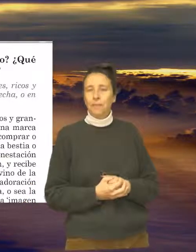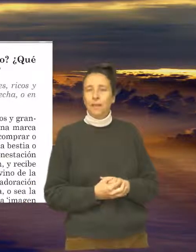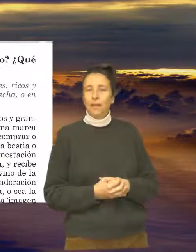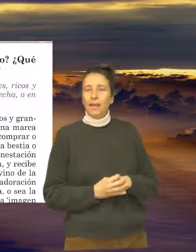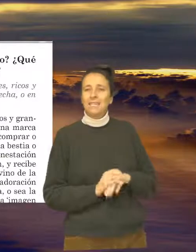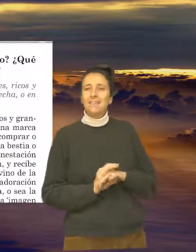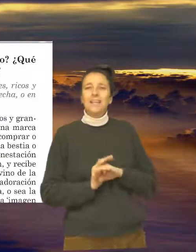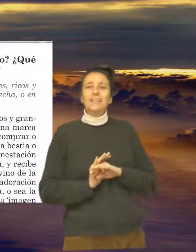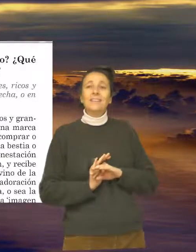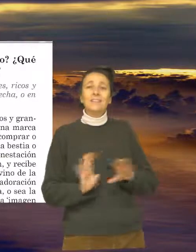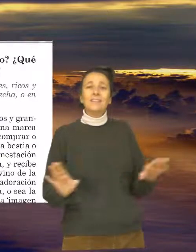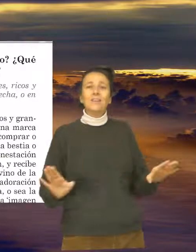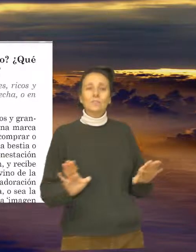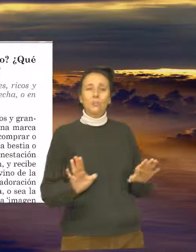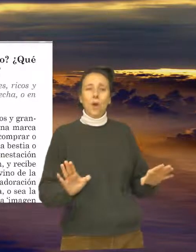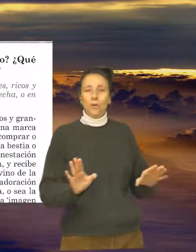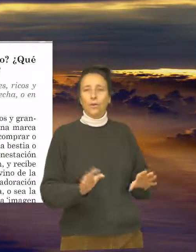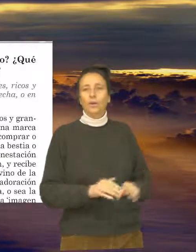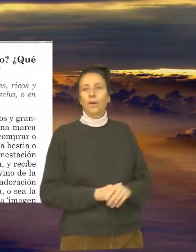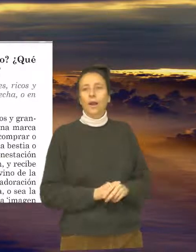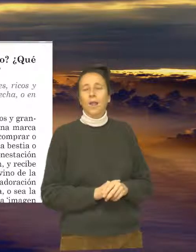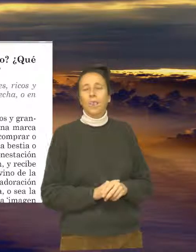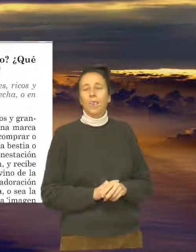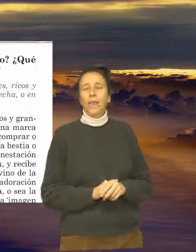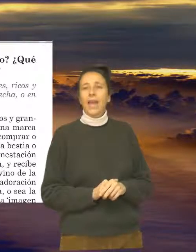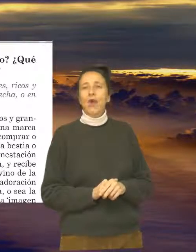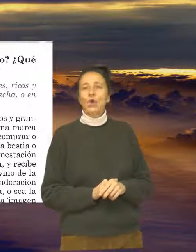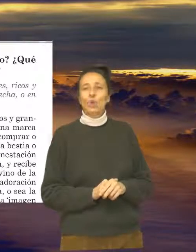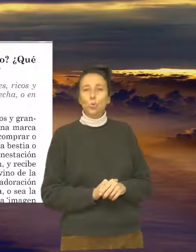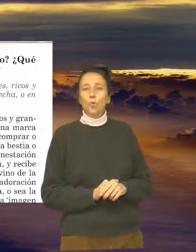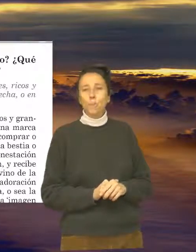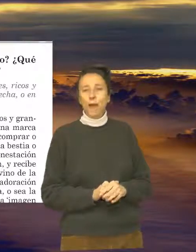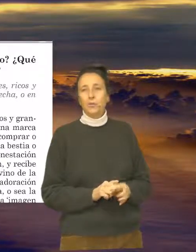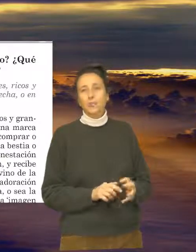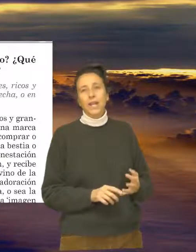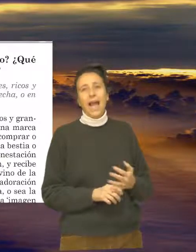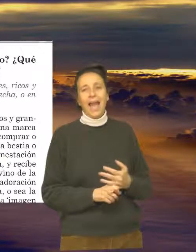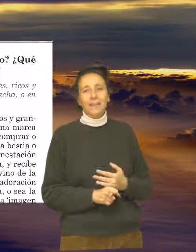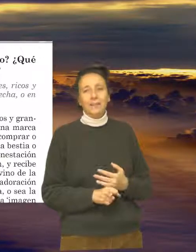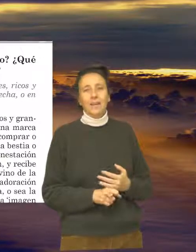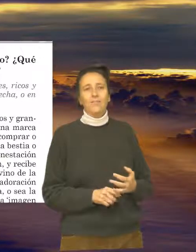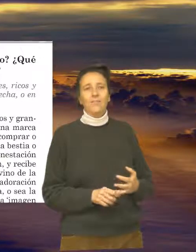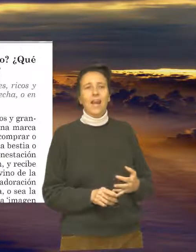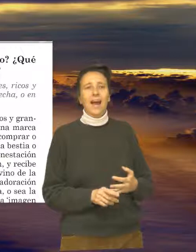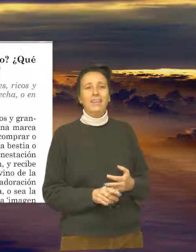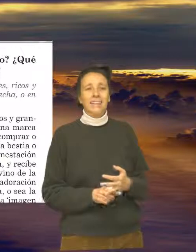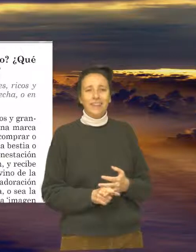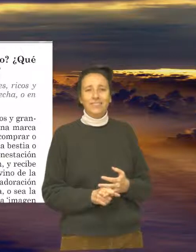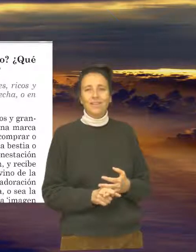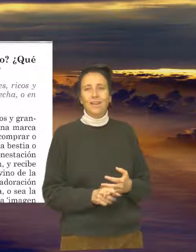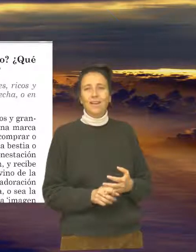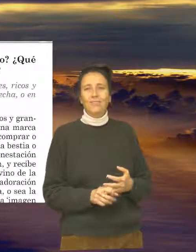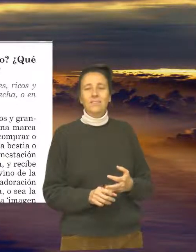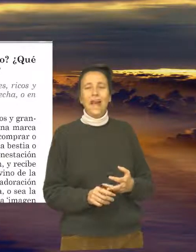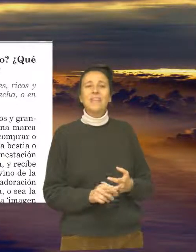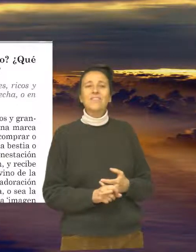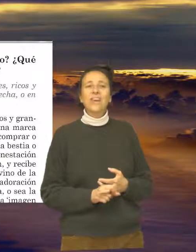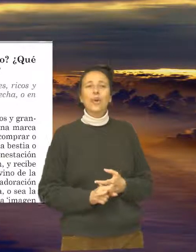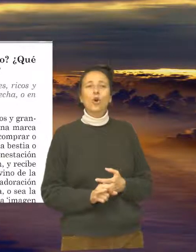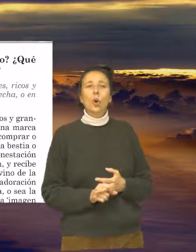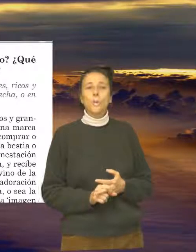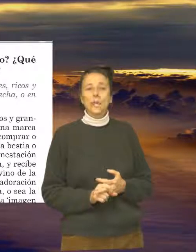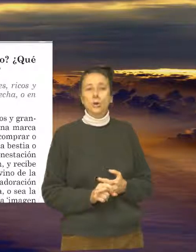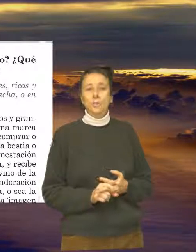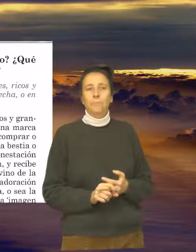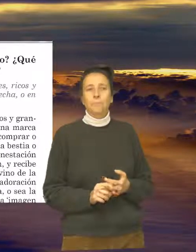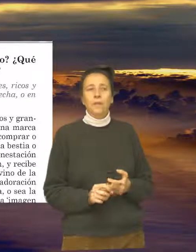homogénea, sin distinción de grupo humano, sea etnia, sea raza, sea